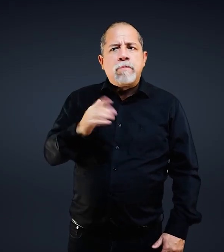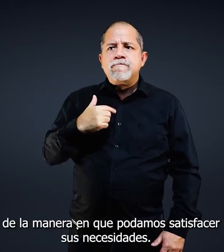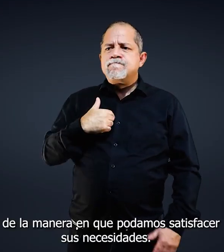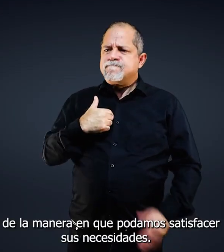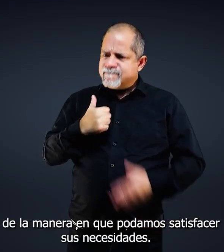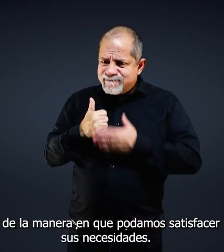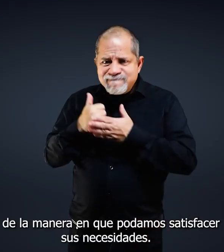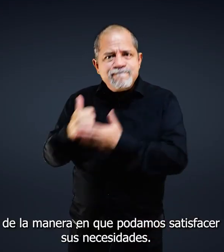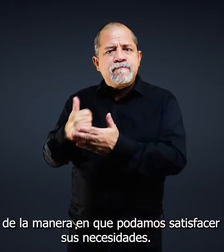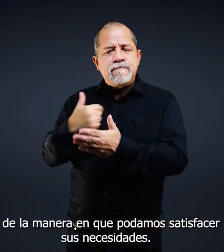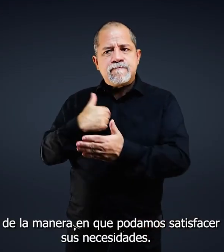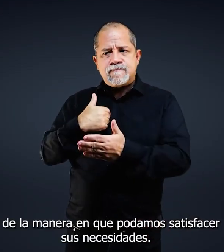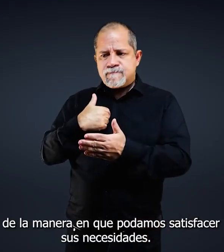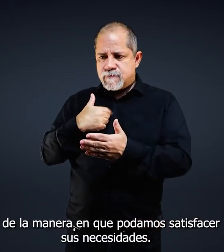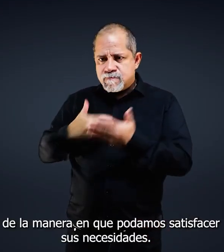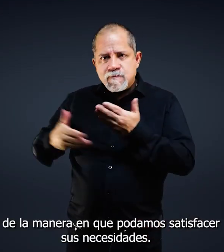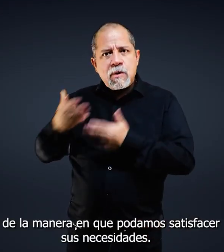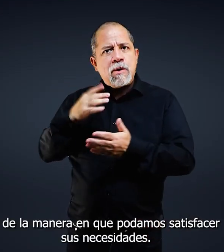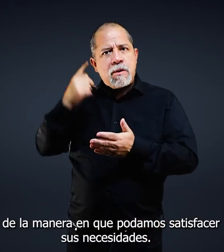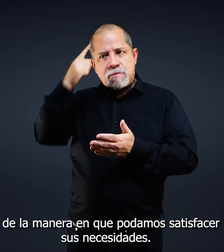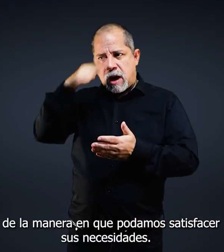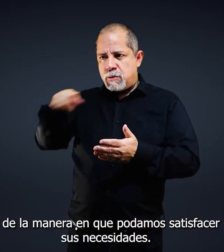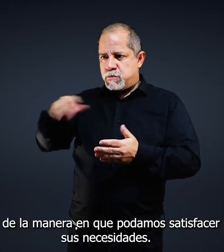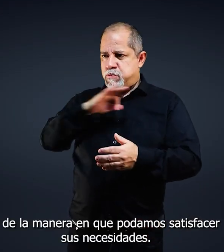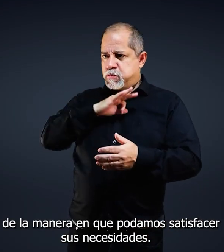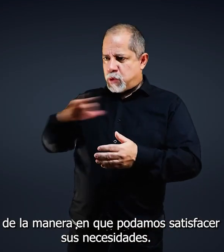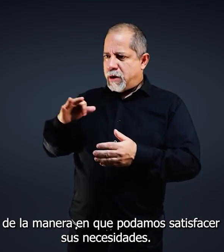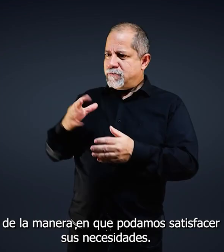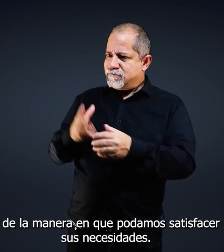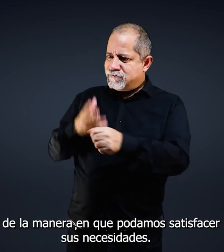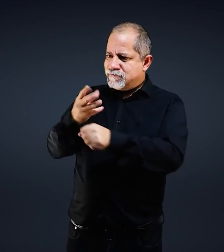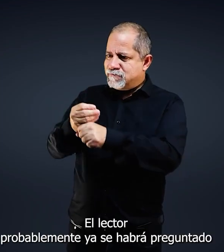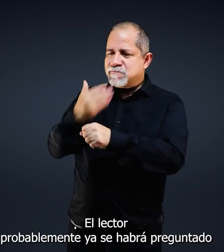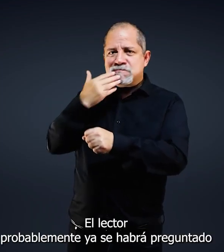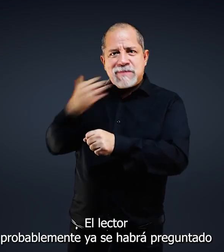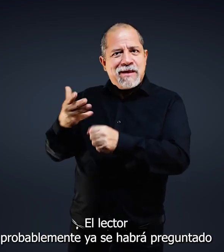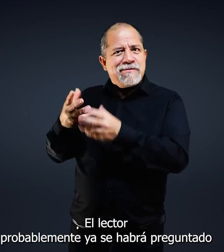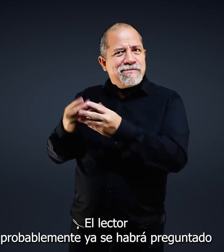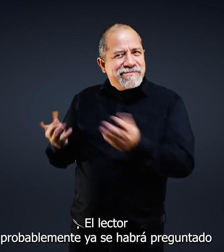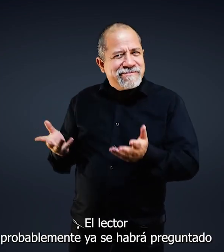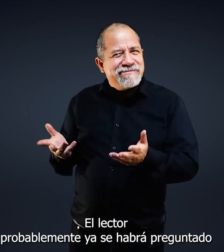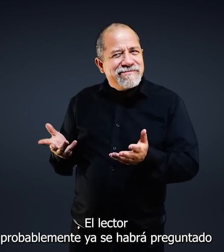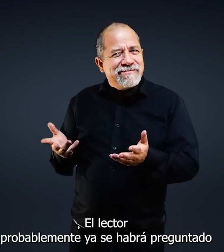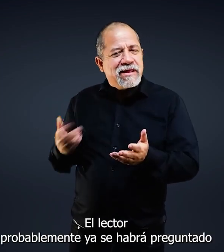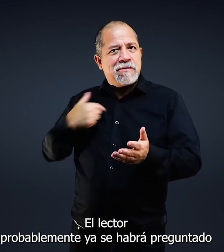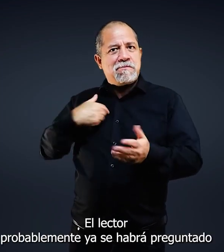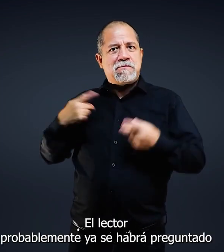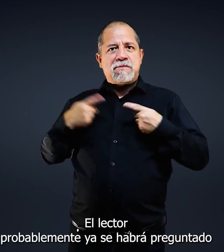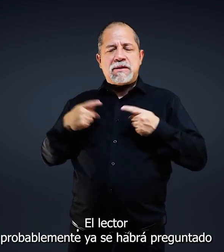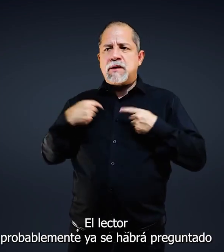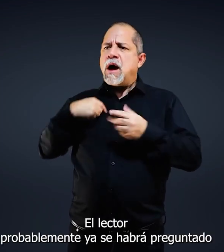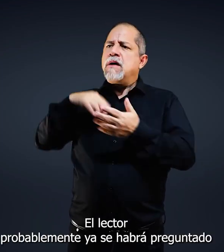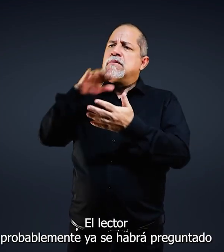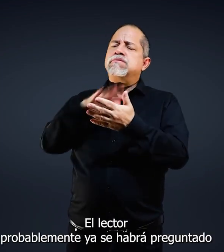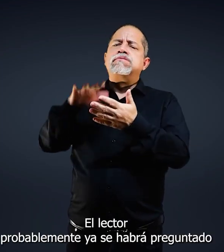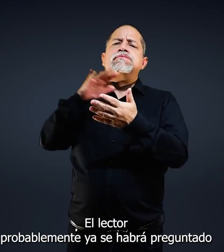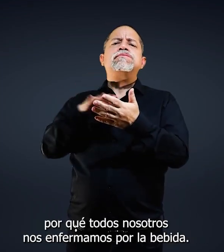la manera en que podamos satisfacer sus necesidades. El lector probablemente ya se habrá preguntado por qué